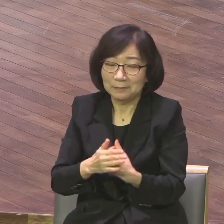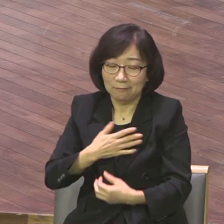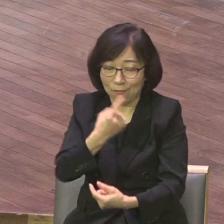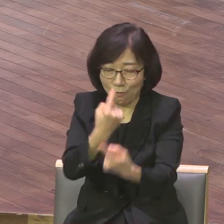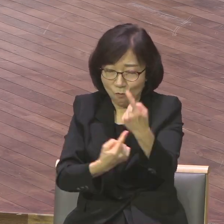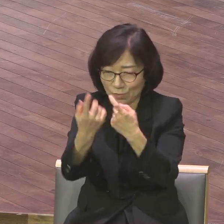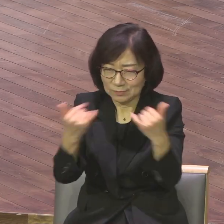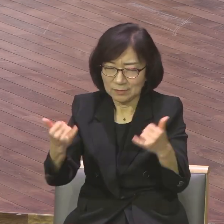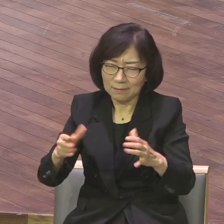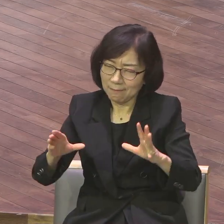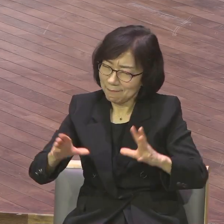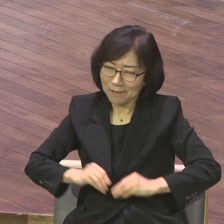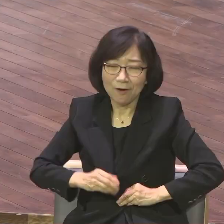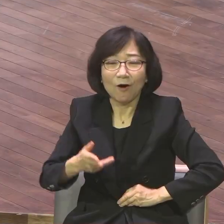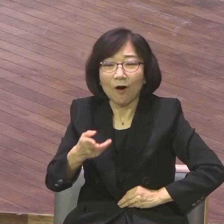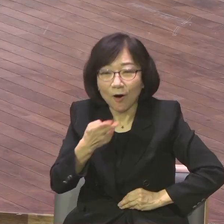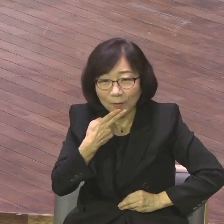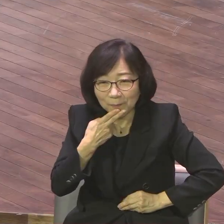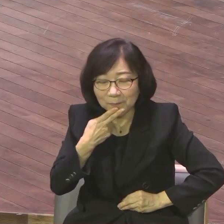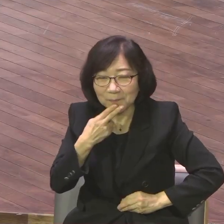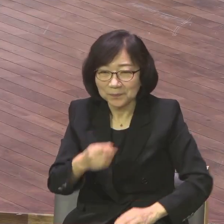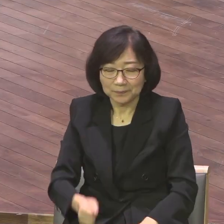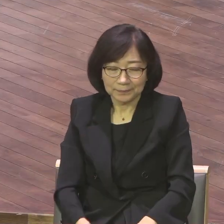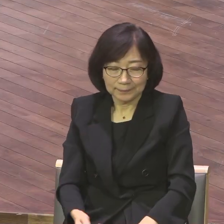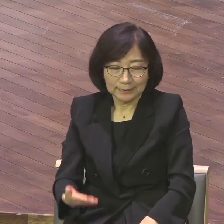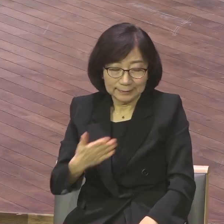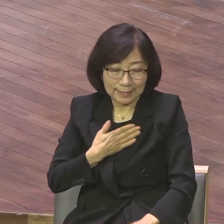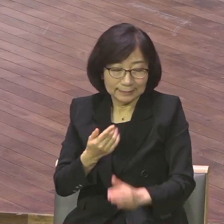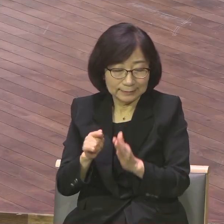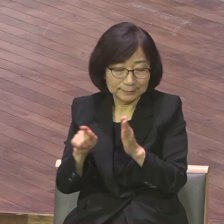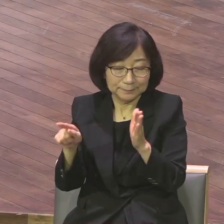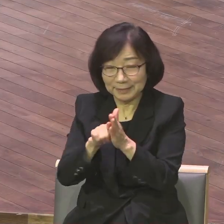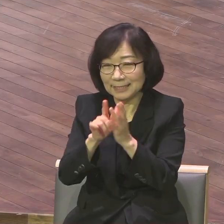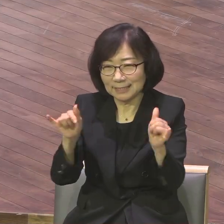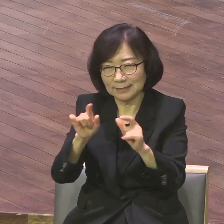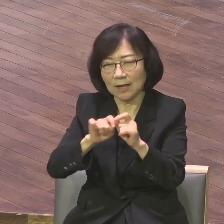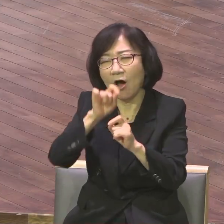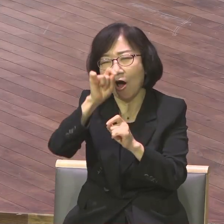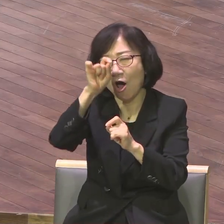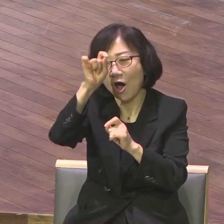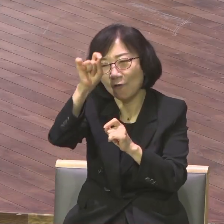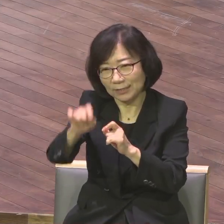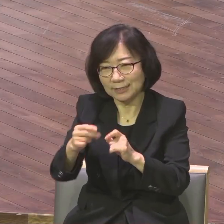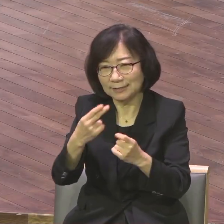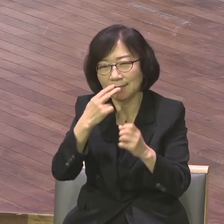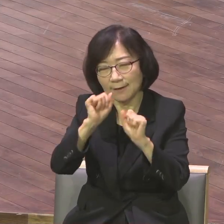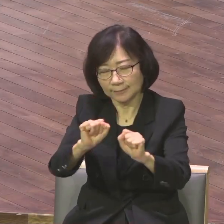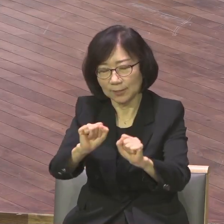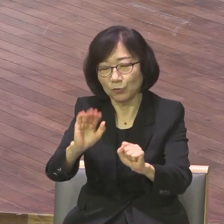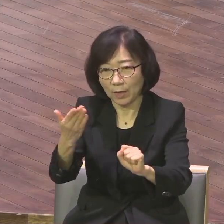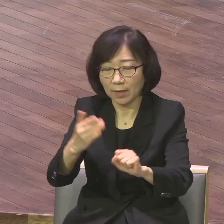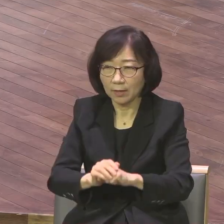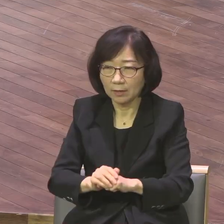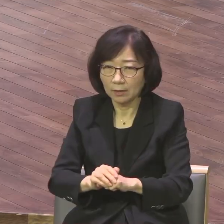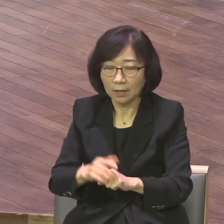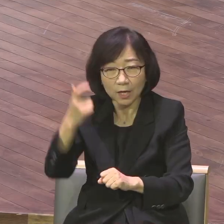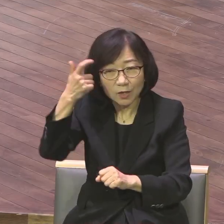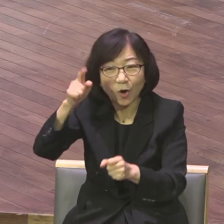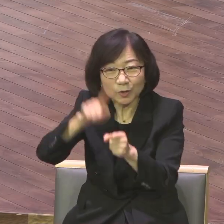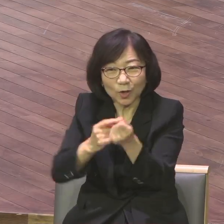아니할 터요 나를 먹는 자는 영원히 살리라. 이것도 영적인 말이죠. 또 못 알아듣습니다.